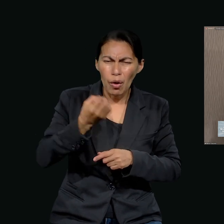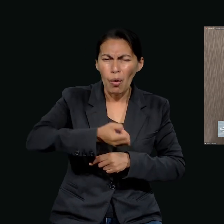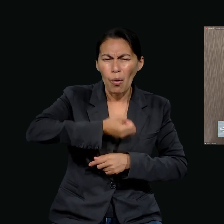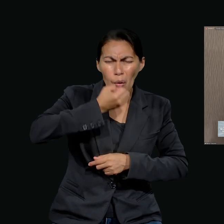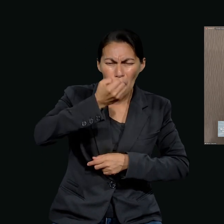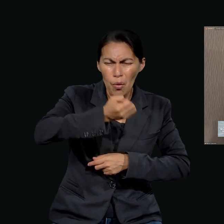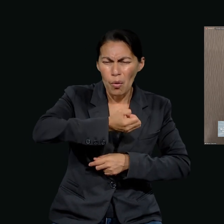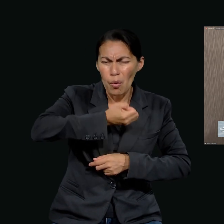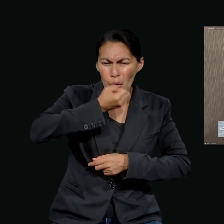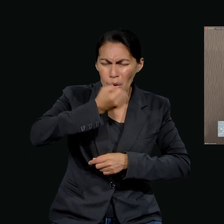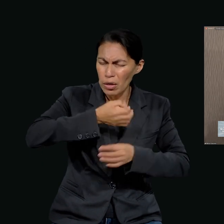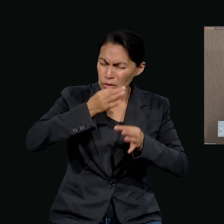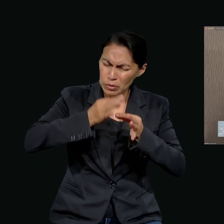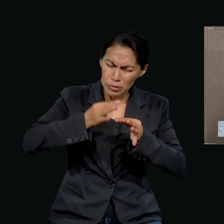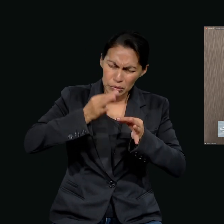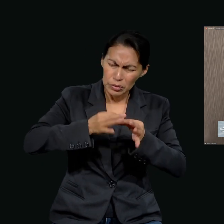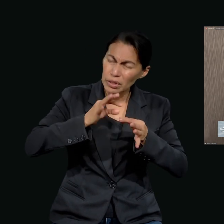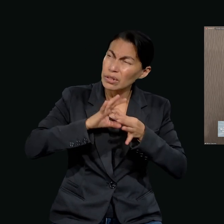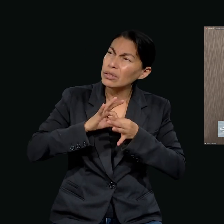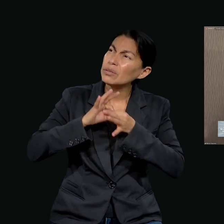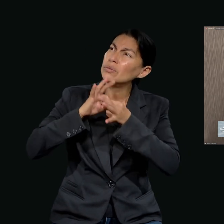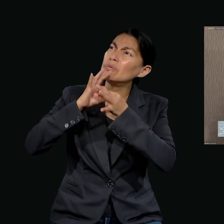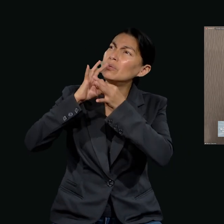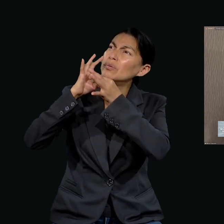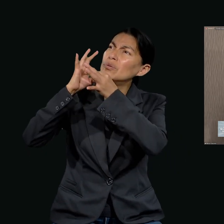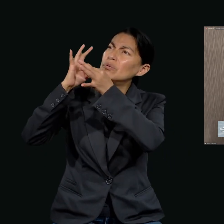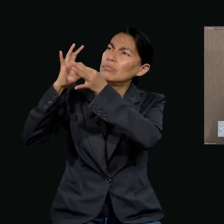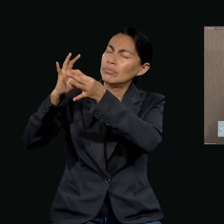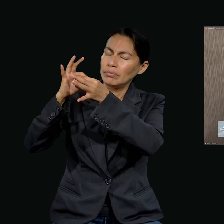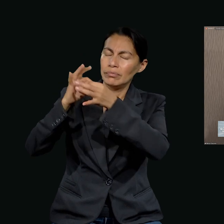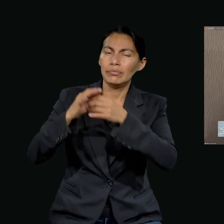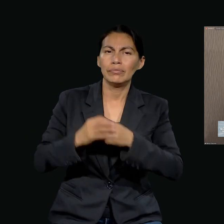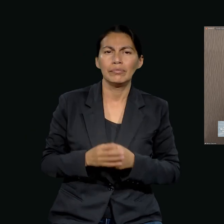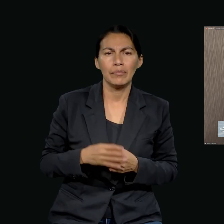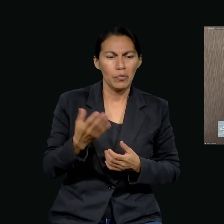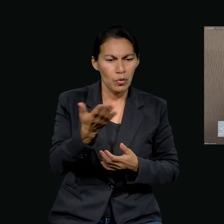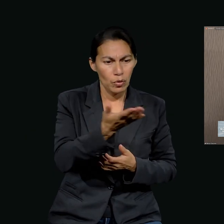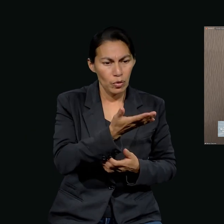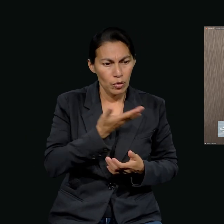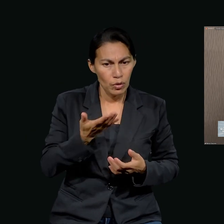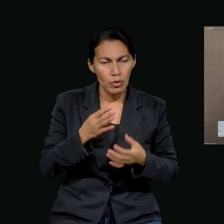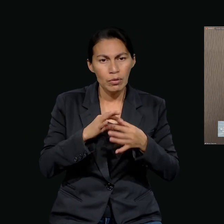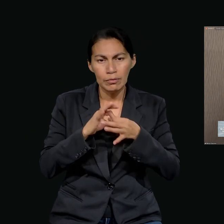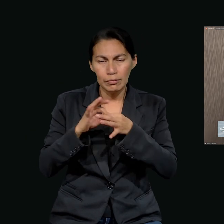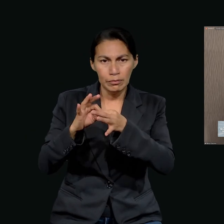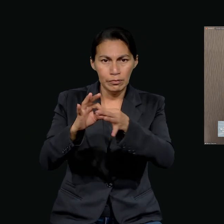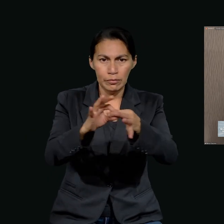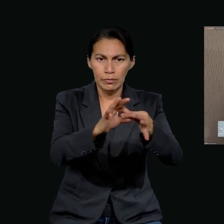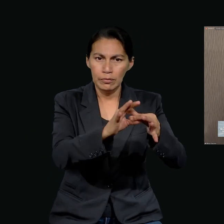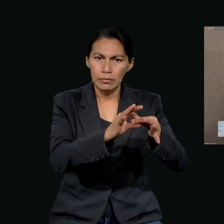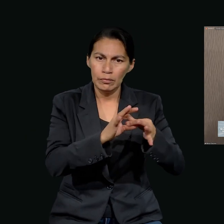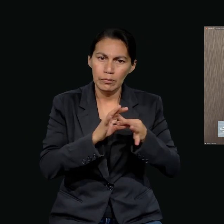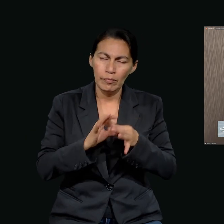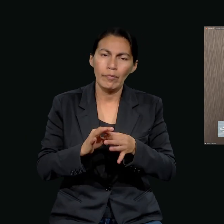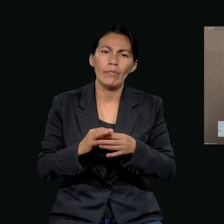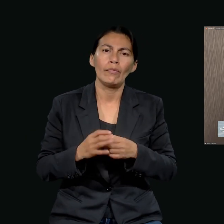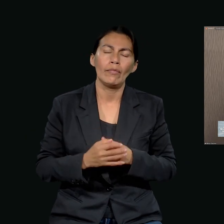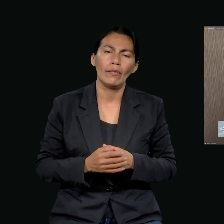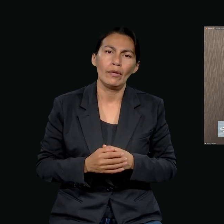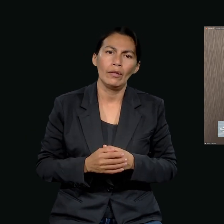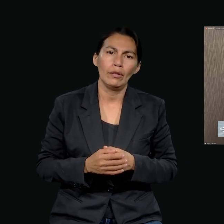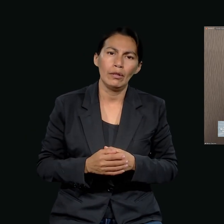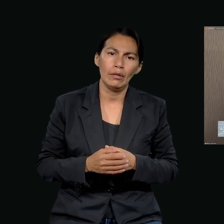oración, que están comprometidas con Dios para orar, para unirse a nosotros en oración.